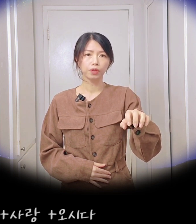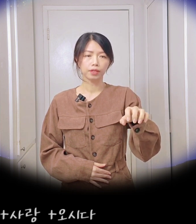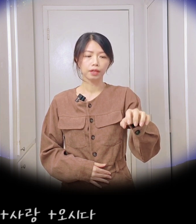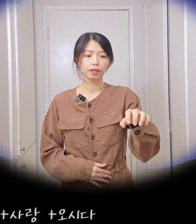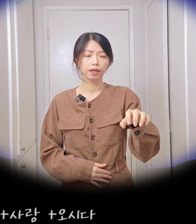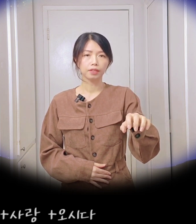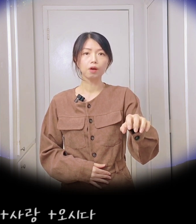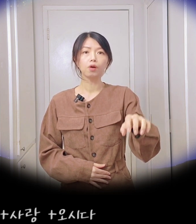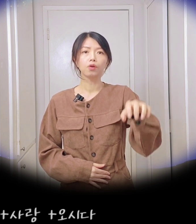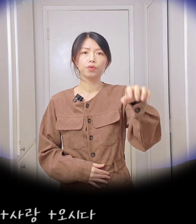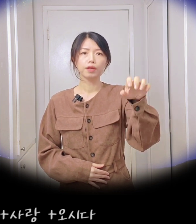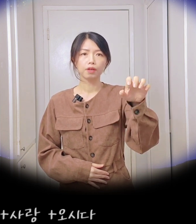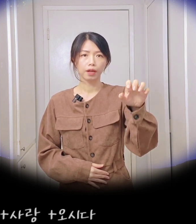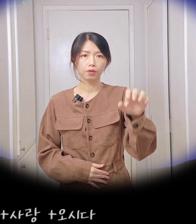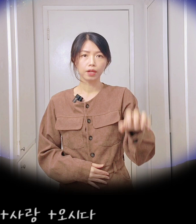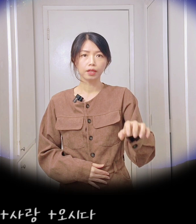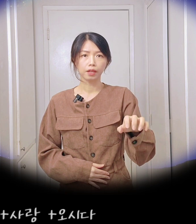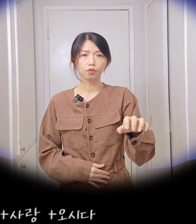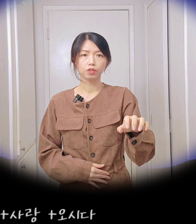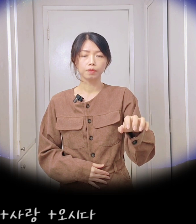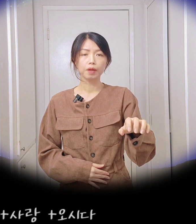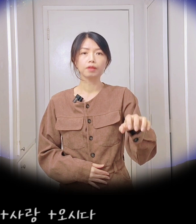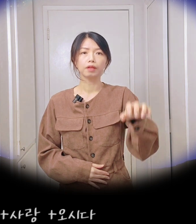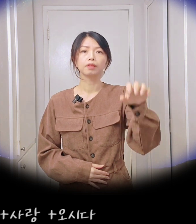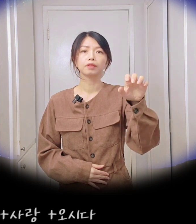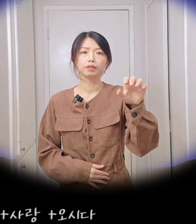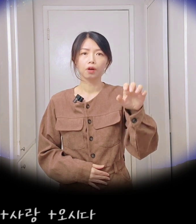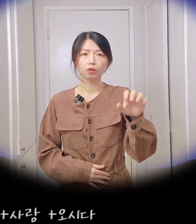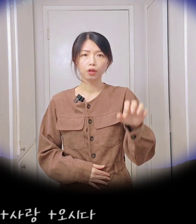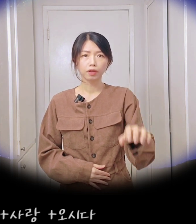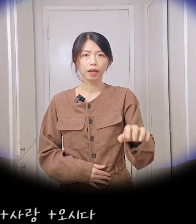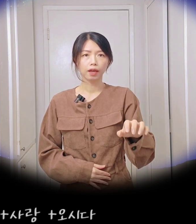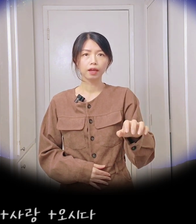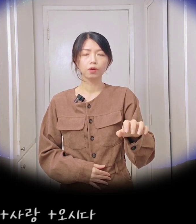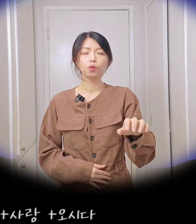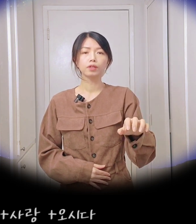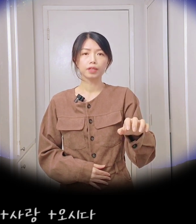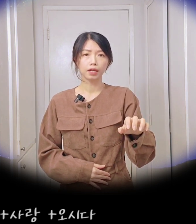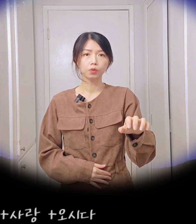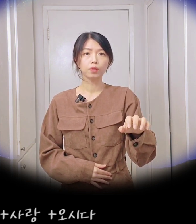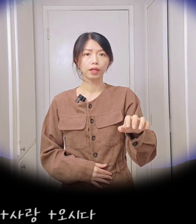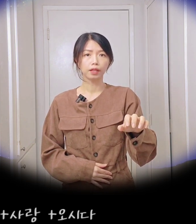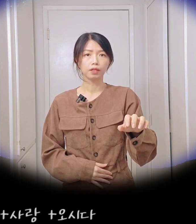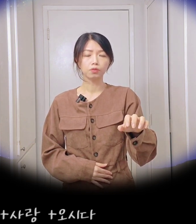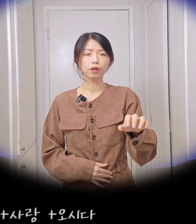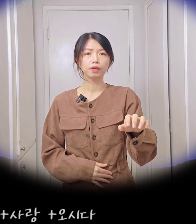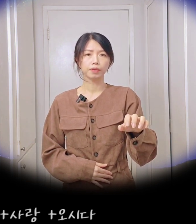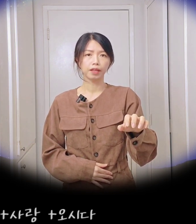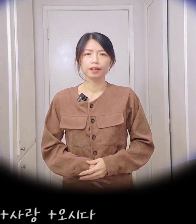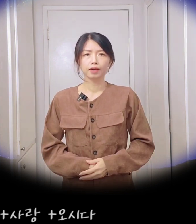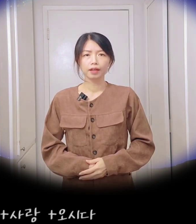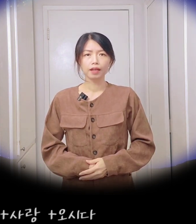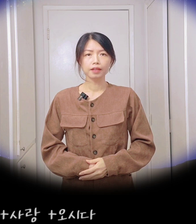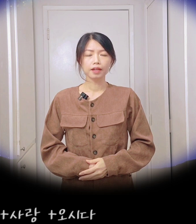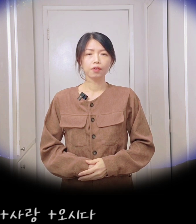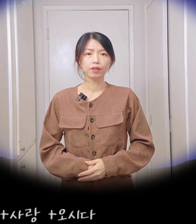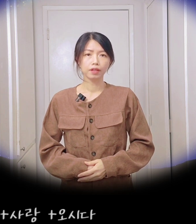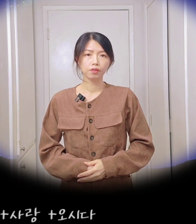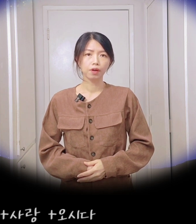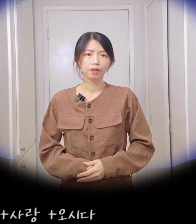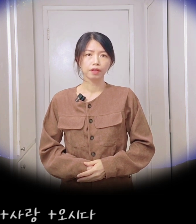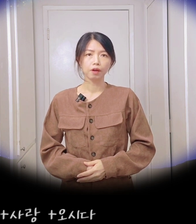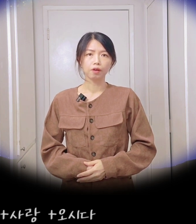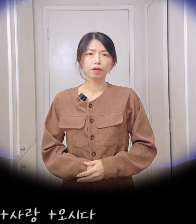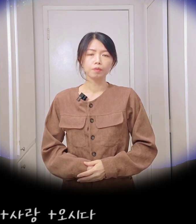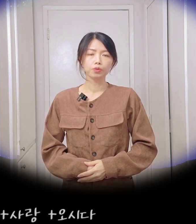위로 보이는 이 상태에서 위에서 아래로 살짝 내려주시면 어디에 혹은 장소를 나타내는 수어가 됩니다. 하늘이라고 하는